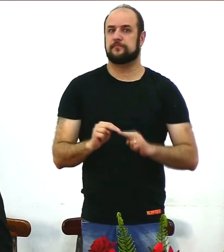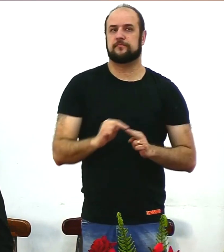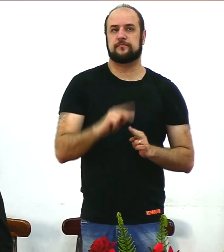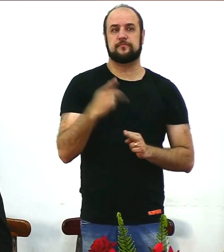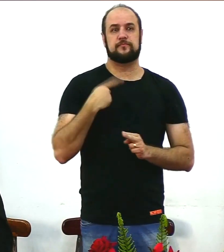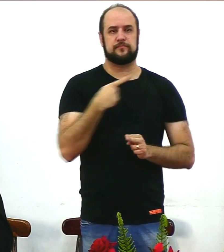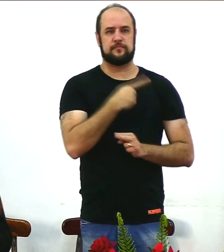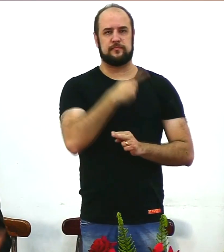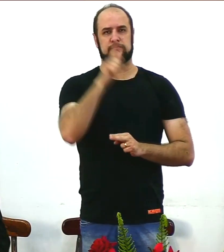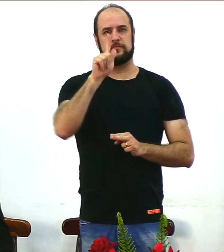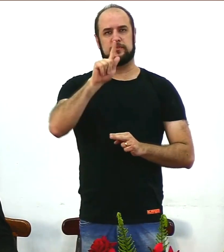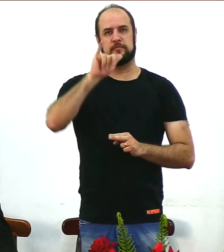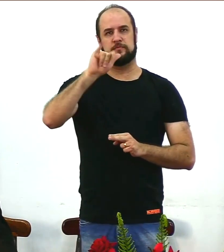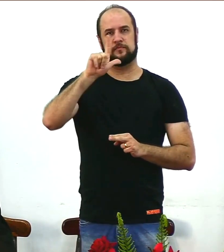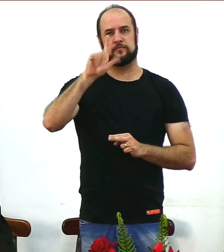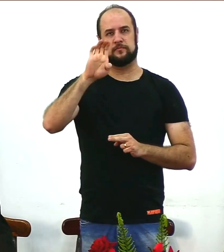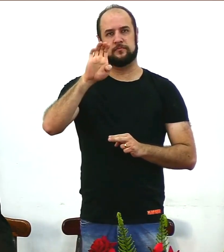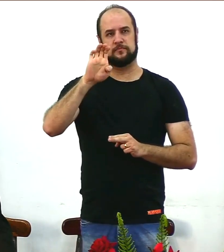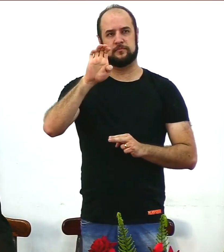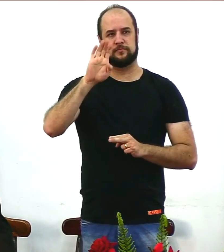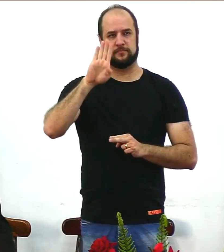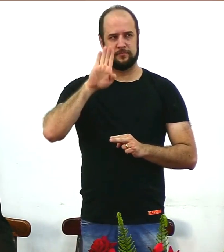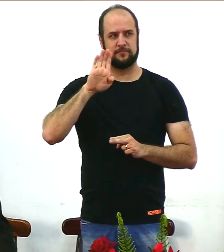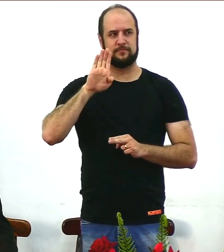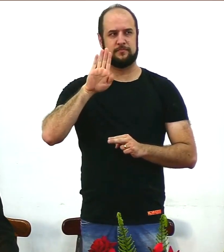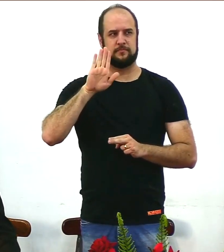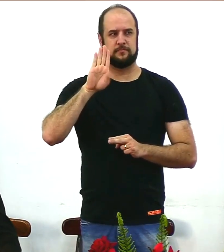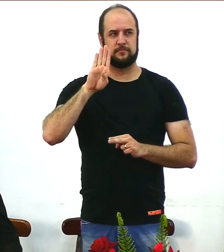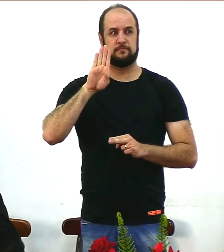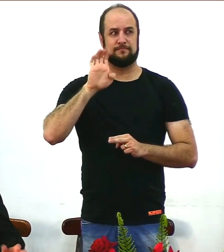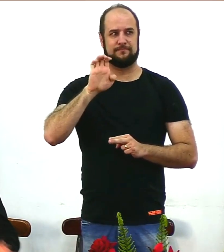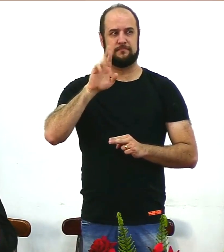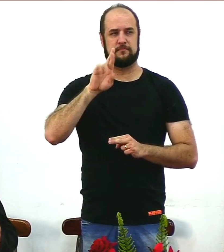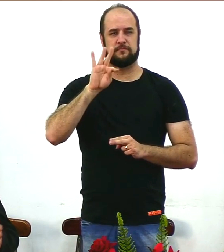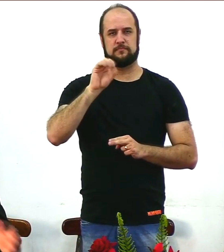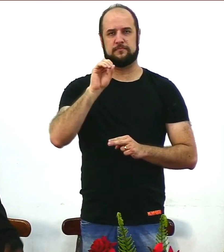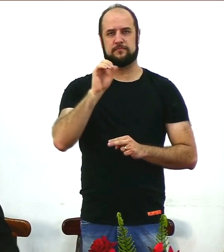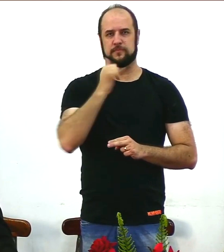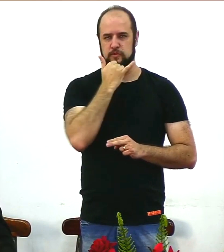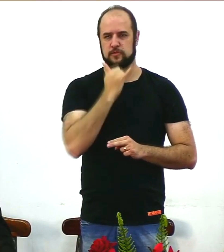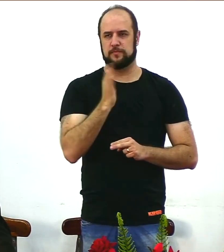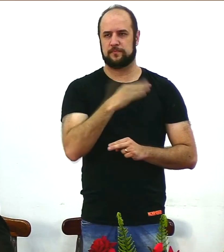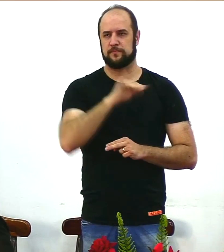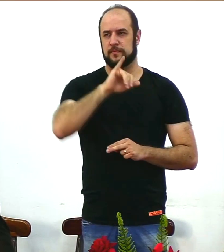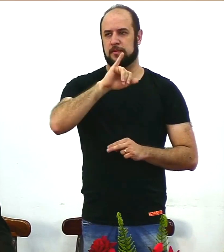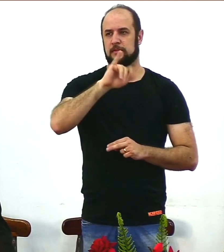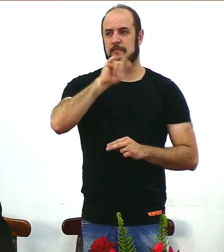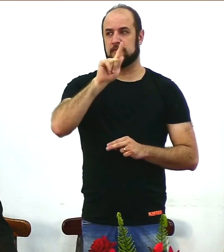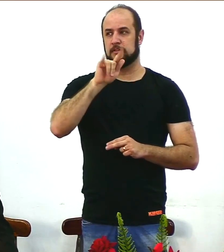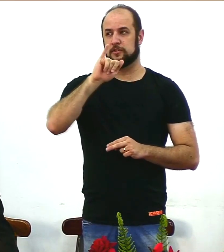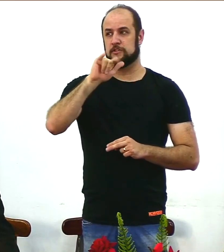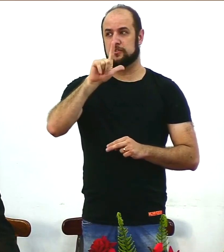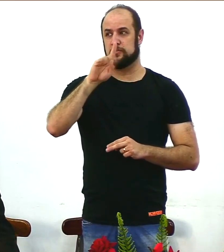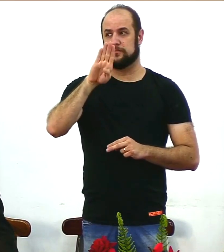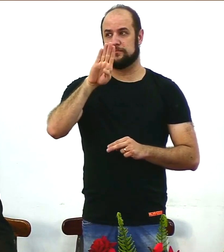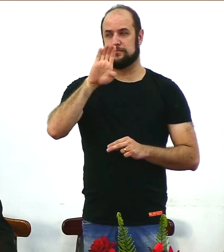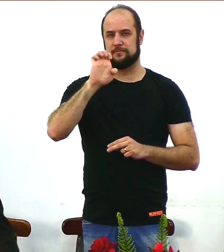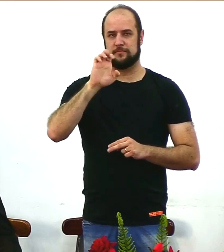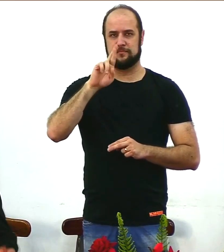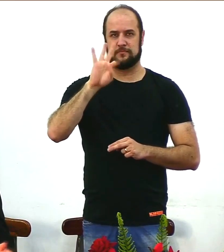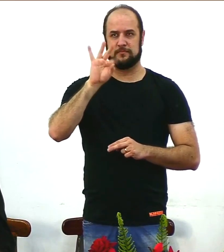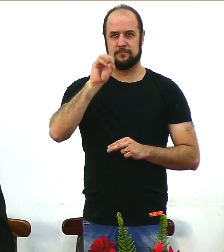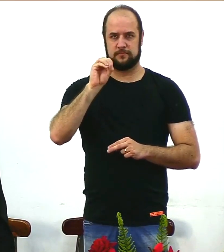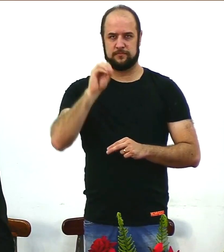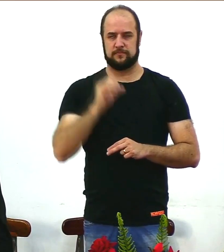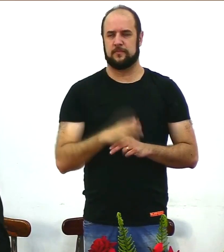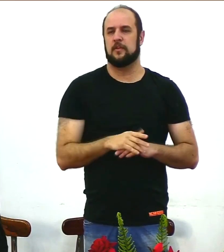que Jerusalém foi tomada cativa por Nabucodonosor no século VI antes de Cristo,